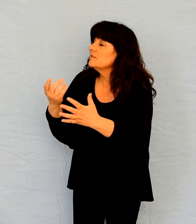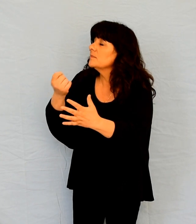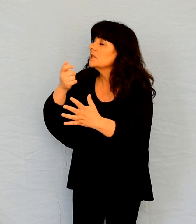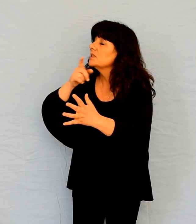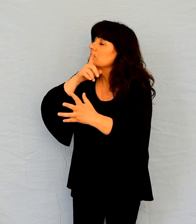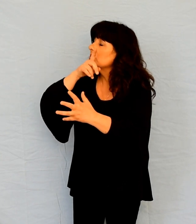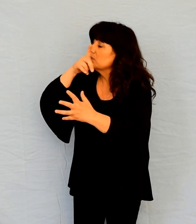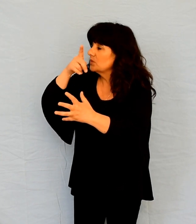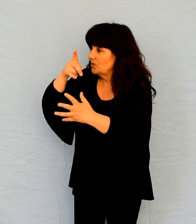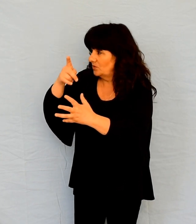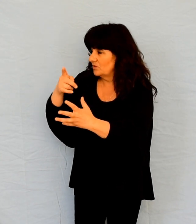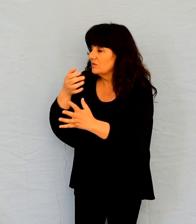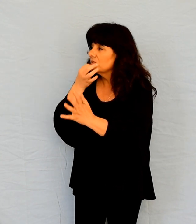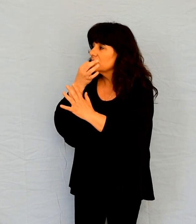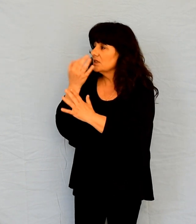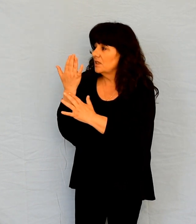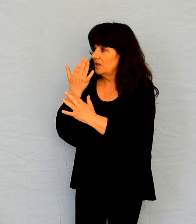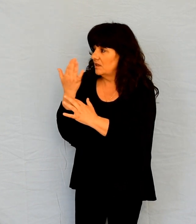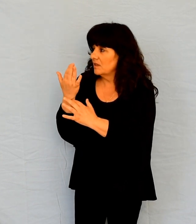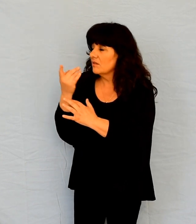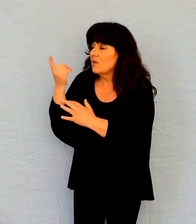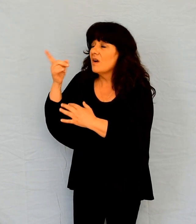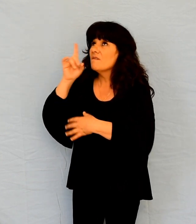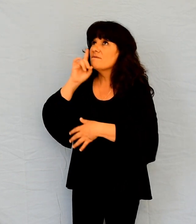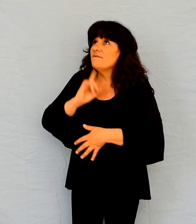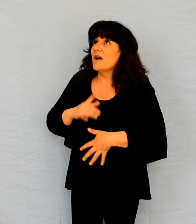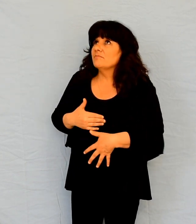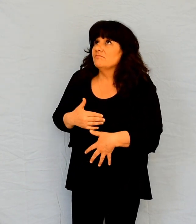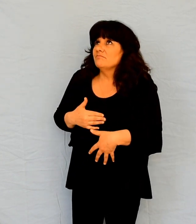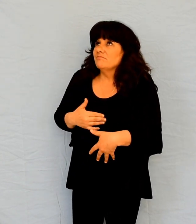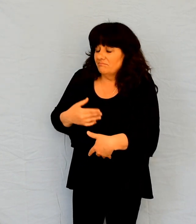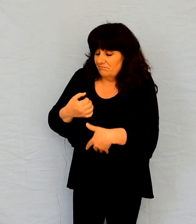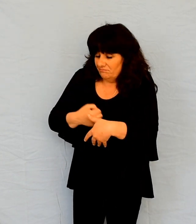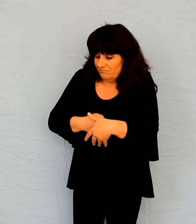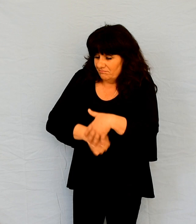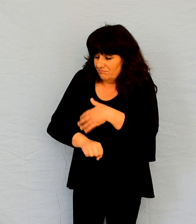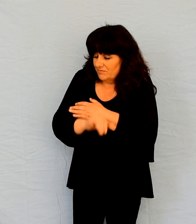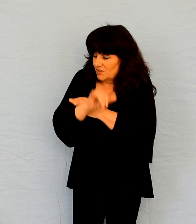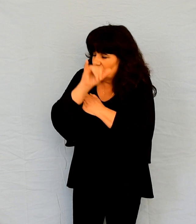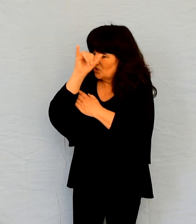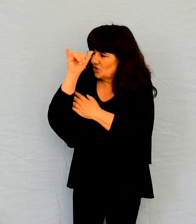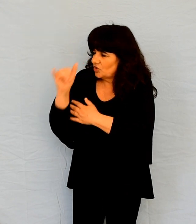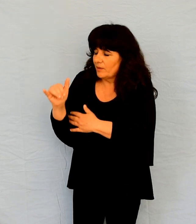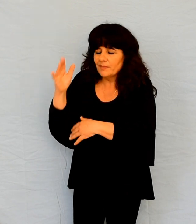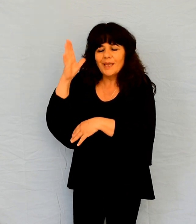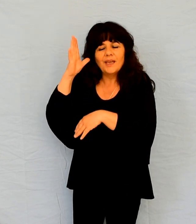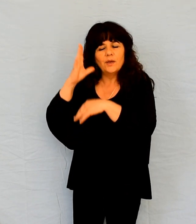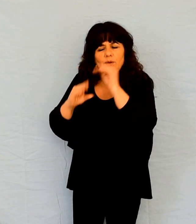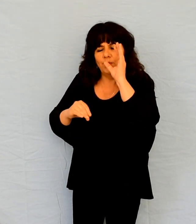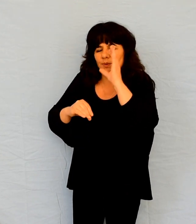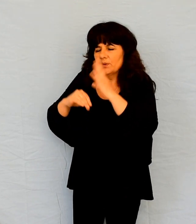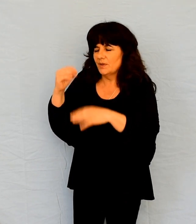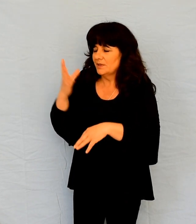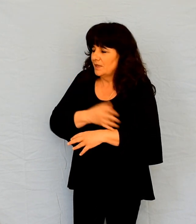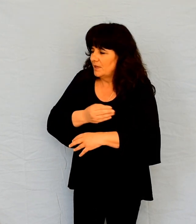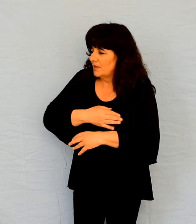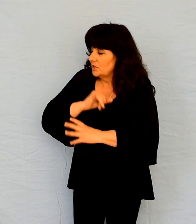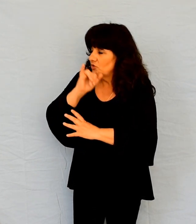heureuses les femmes stériles, celles qui n'ont pas enfanté, celles qui n'ont pas allaité. Alors on